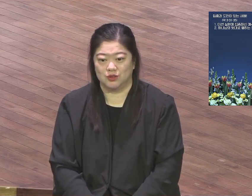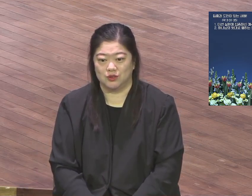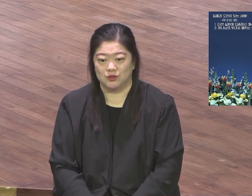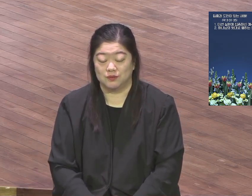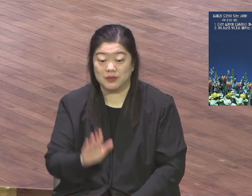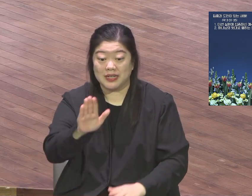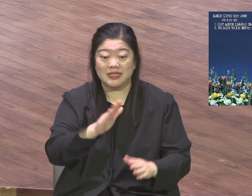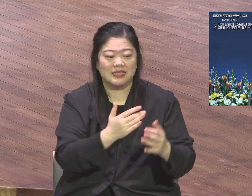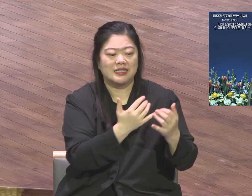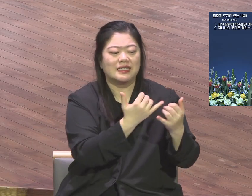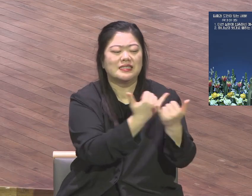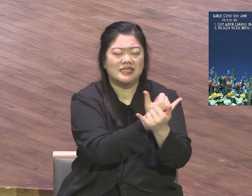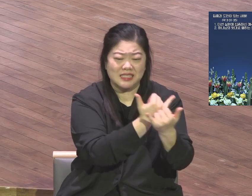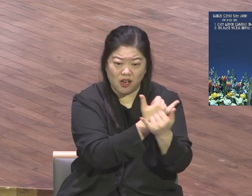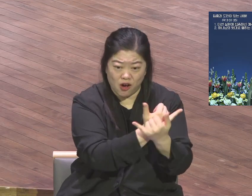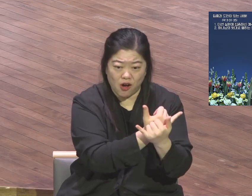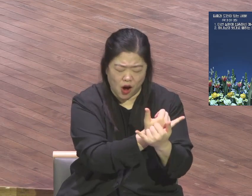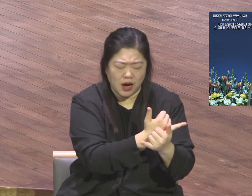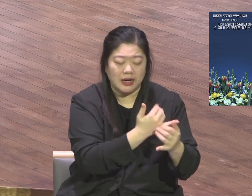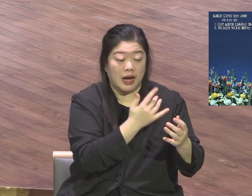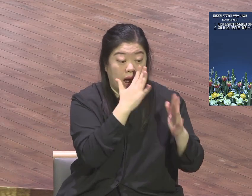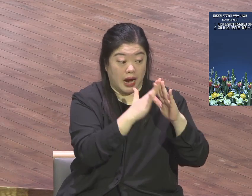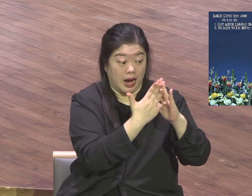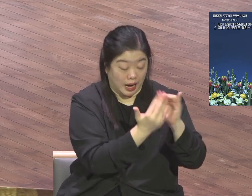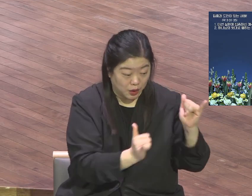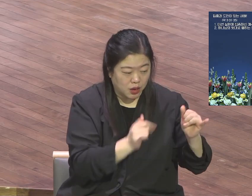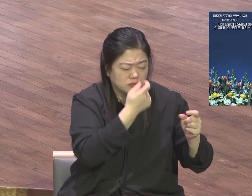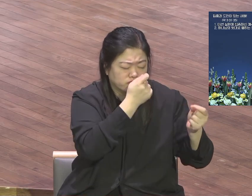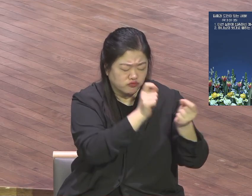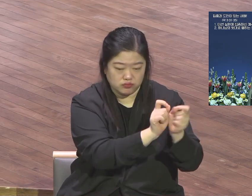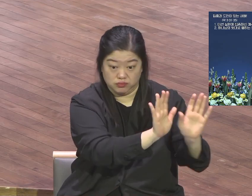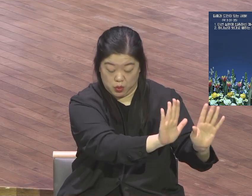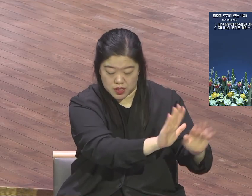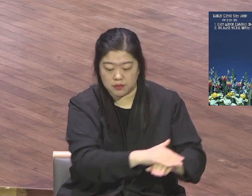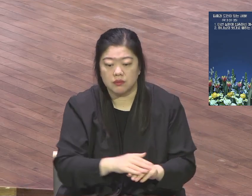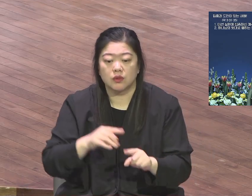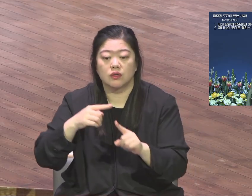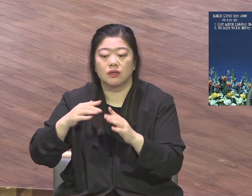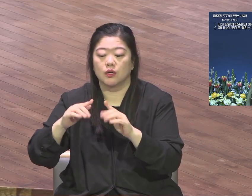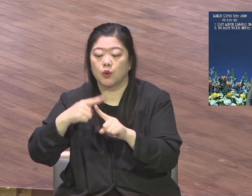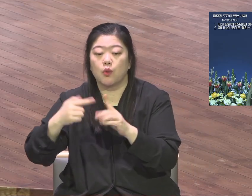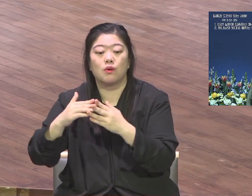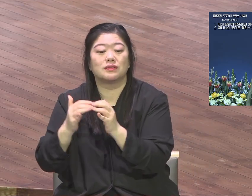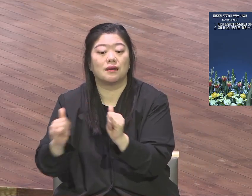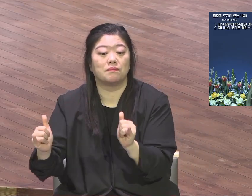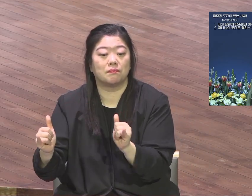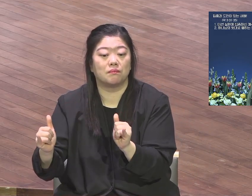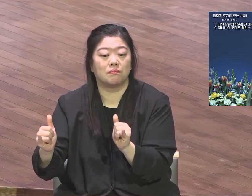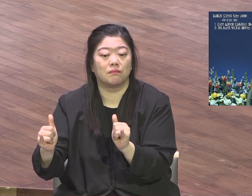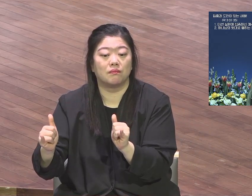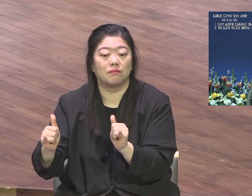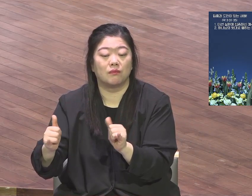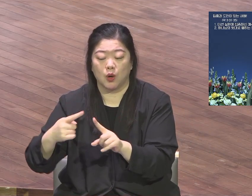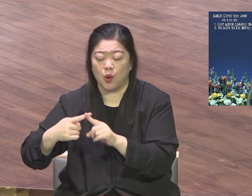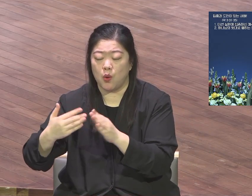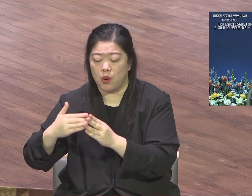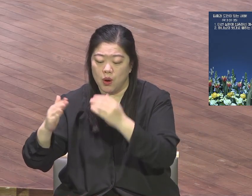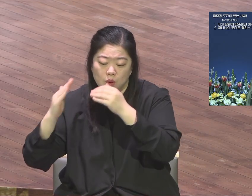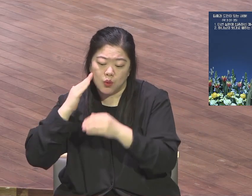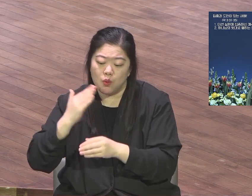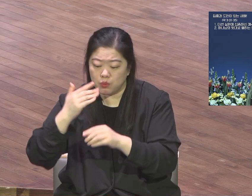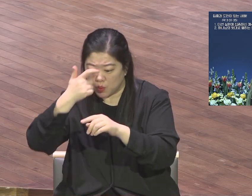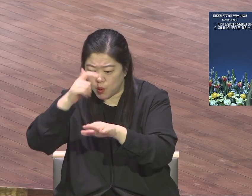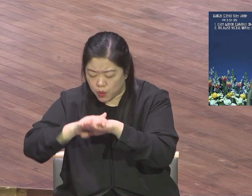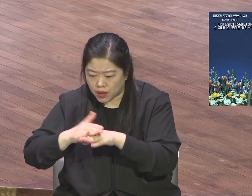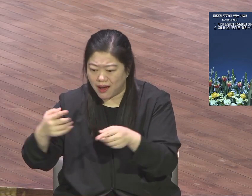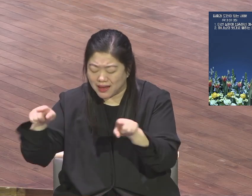더 가까워져야 돼요. 아멘. 여러분 그렇게 하잖아요. 헌신하잖아요. 그렇게 육신의 가족에게는 안 주더라도 하나님 옆에